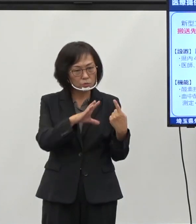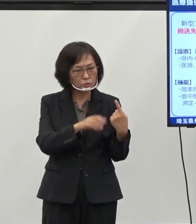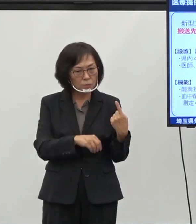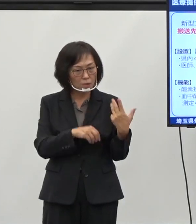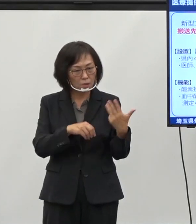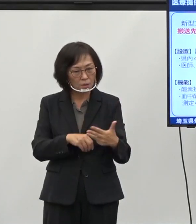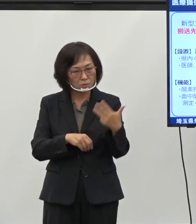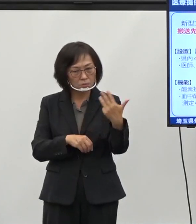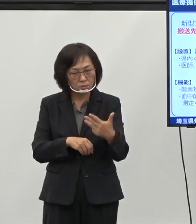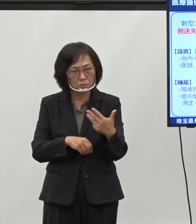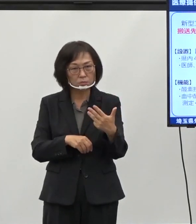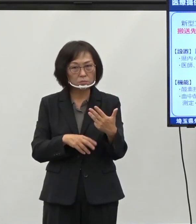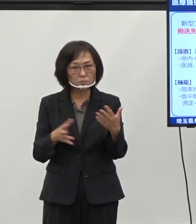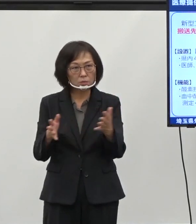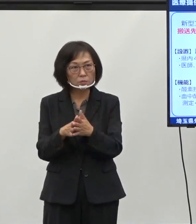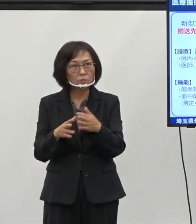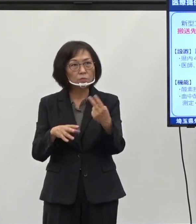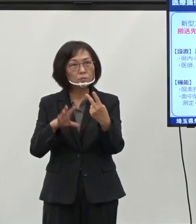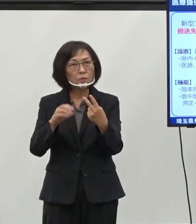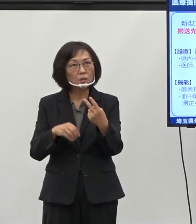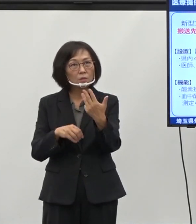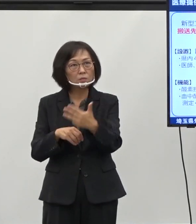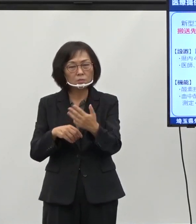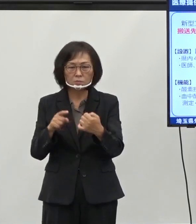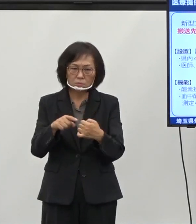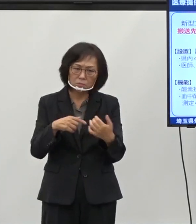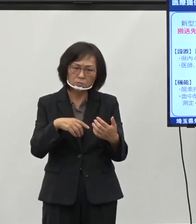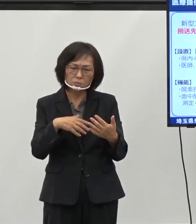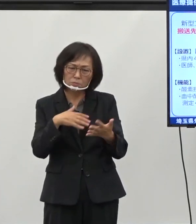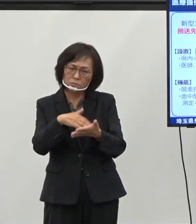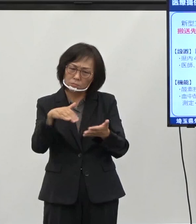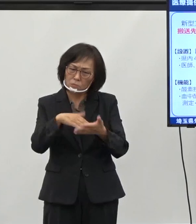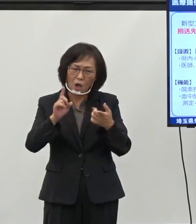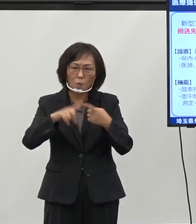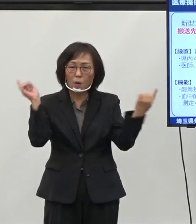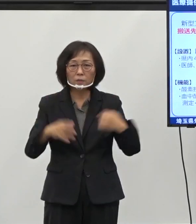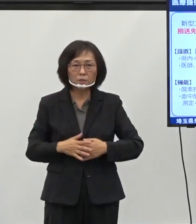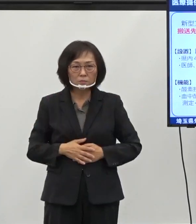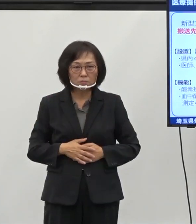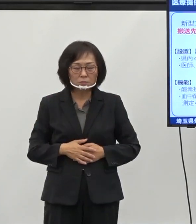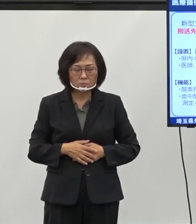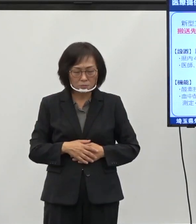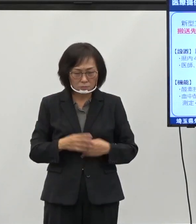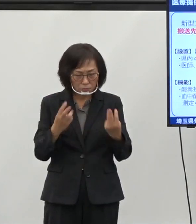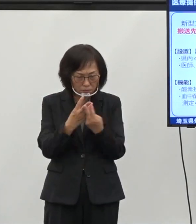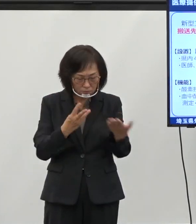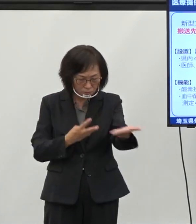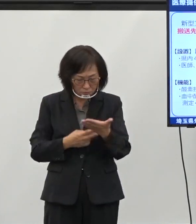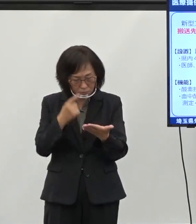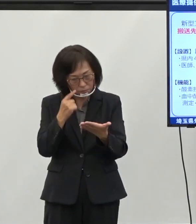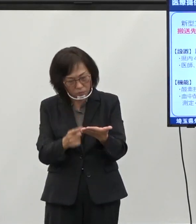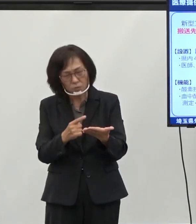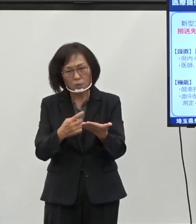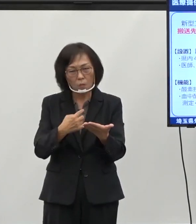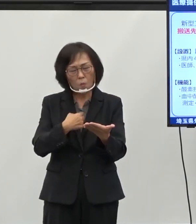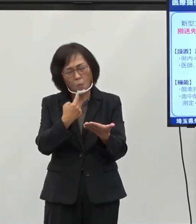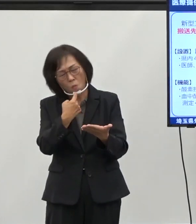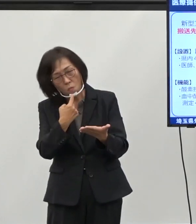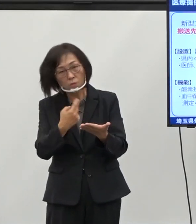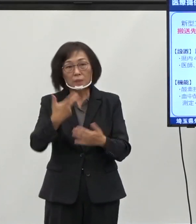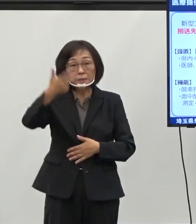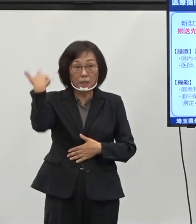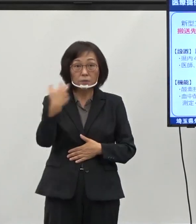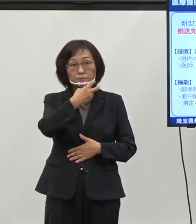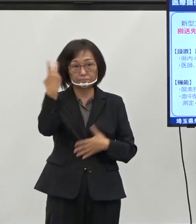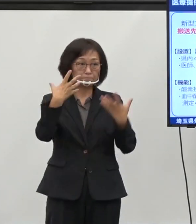ですよね、例えば。2万3000と失礼、1万8000か。数が合わないので、これパッと見て私もこれおかしいって気がついて言いました先週。で